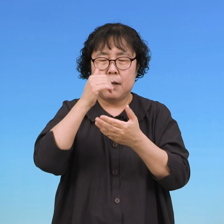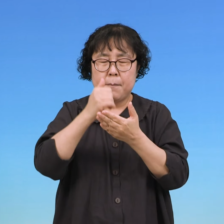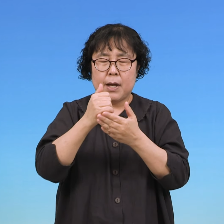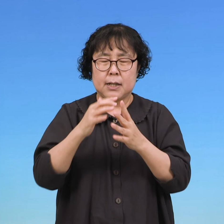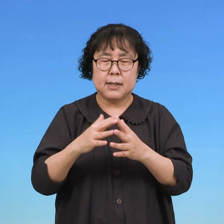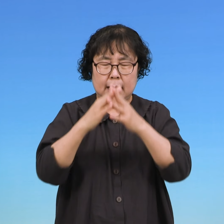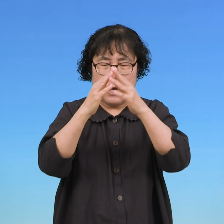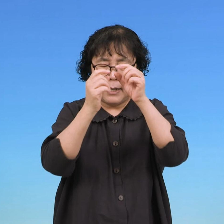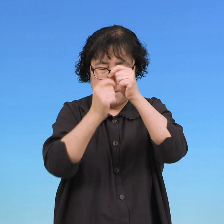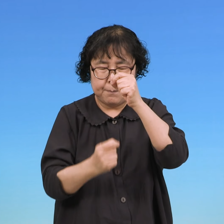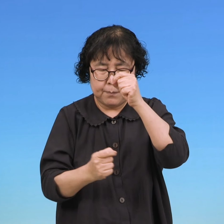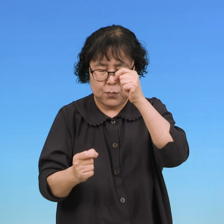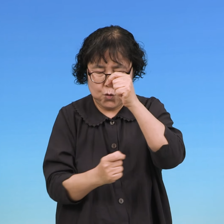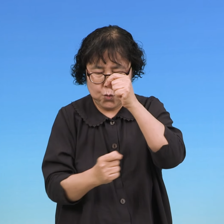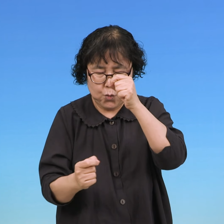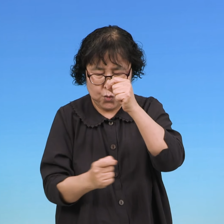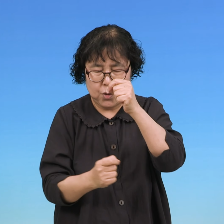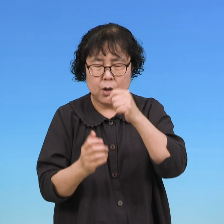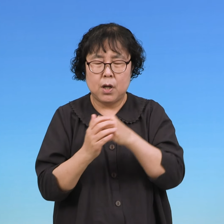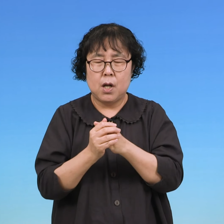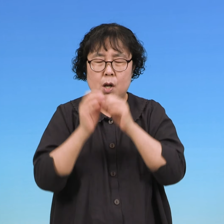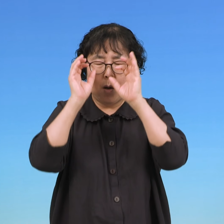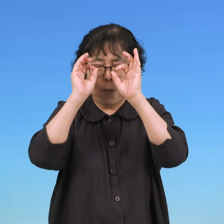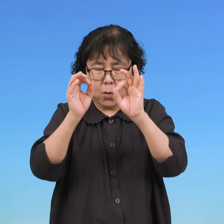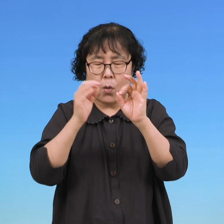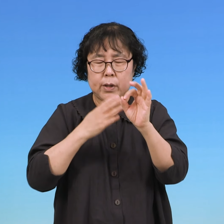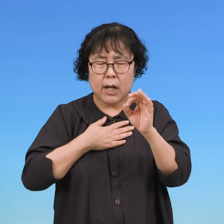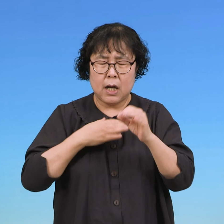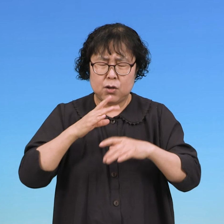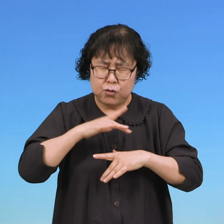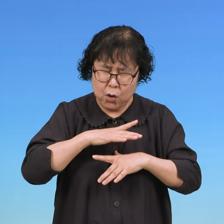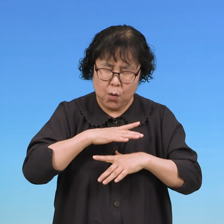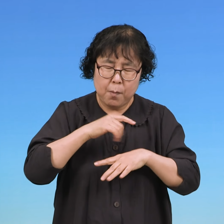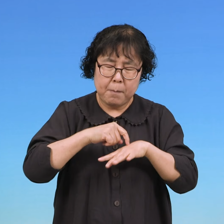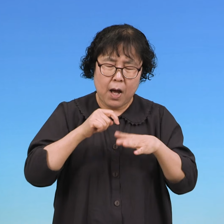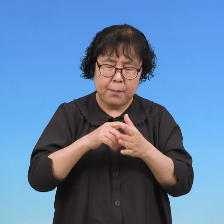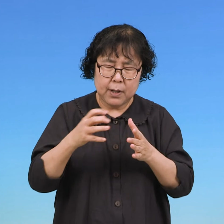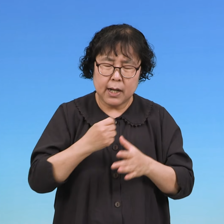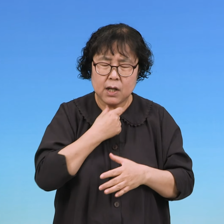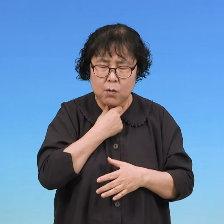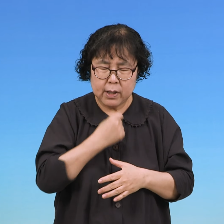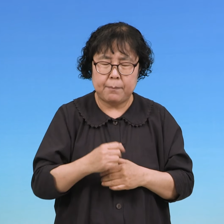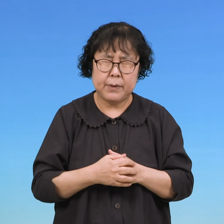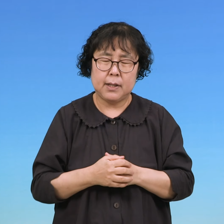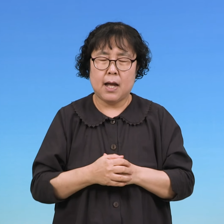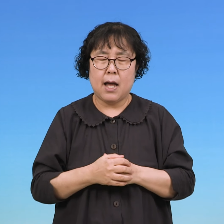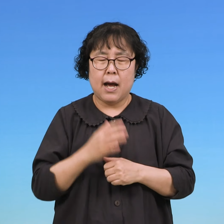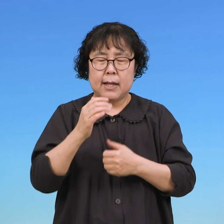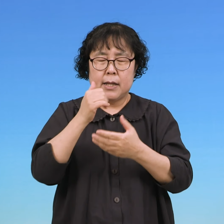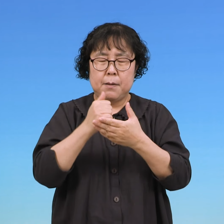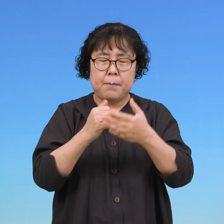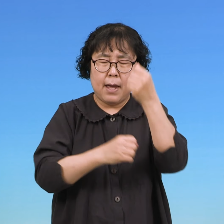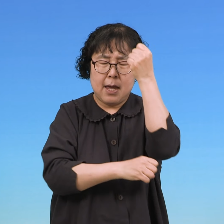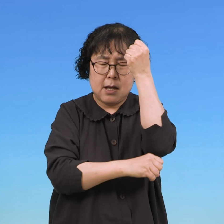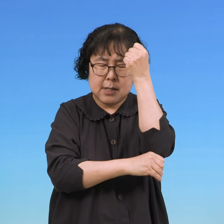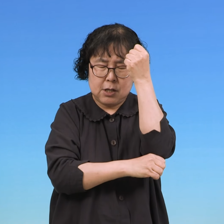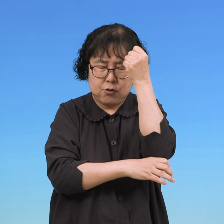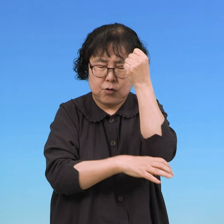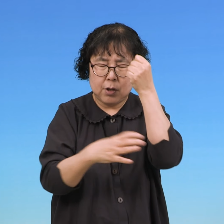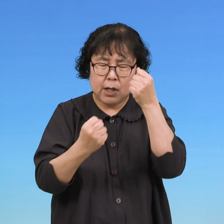그 다림줄을 내 삶에 아버지 두려움으로 바뀌기를 원합니다. 하나님은 다림줄 기준을